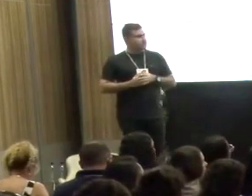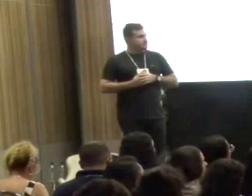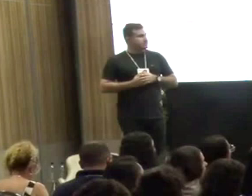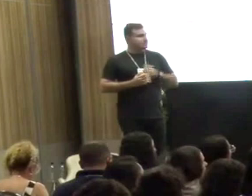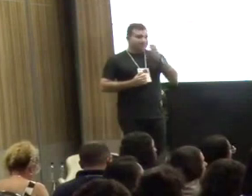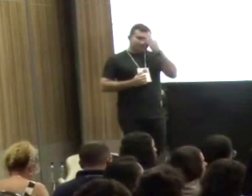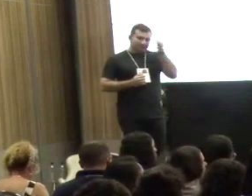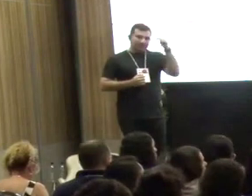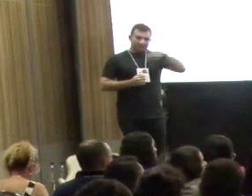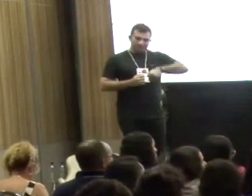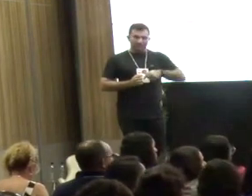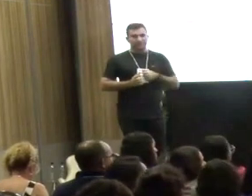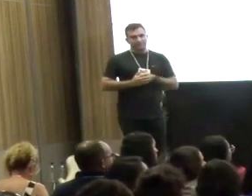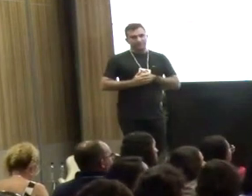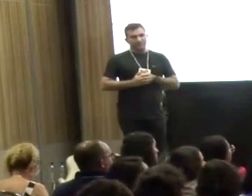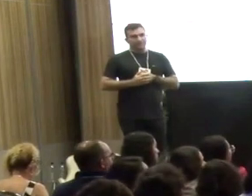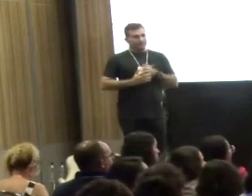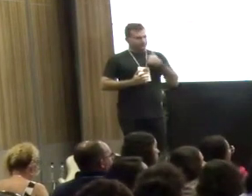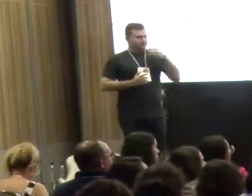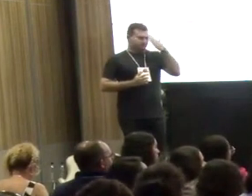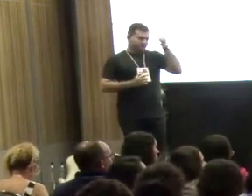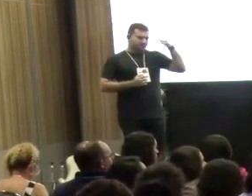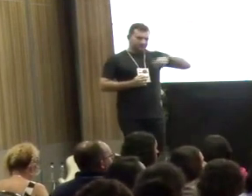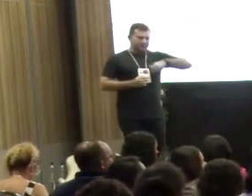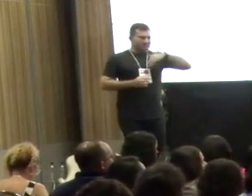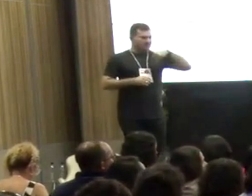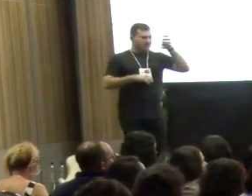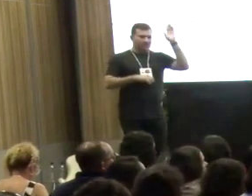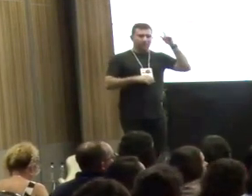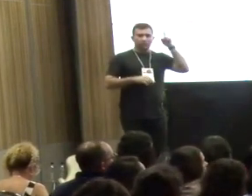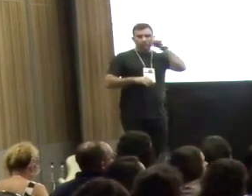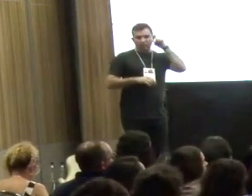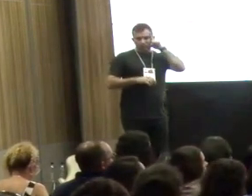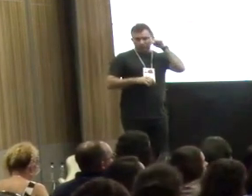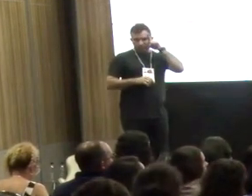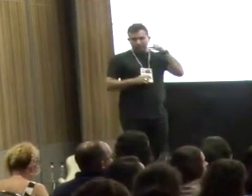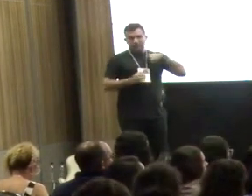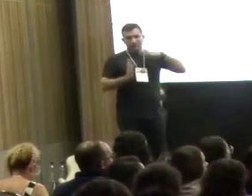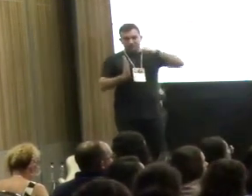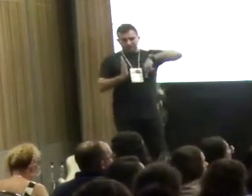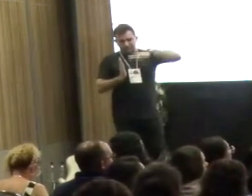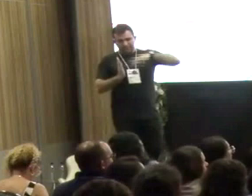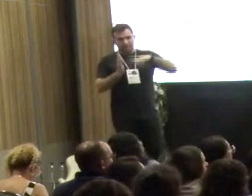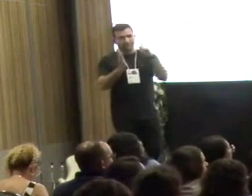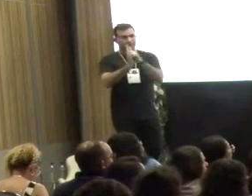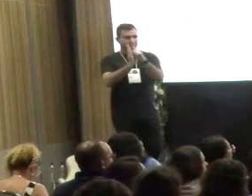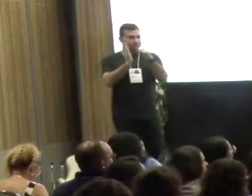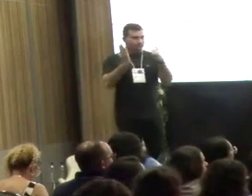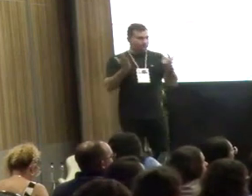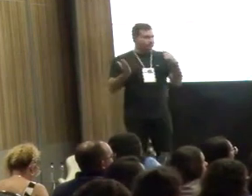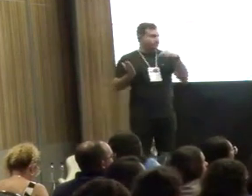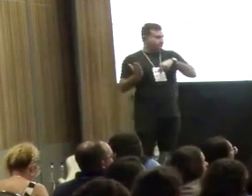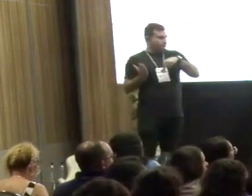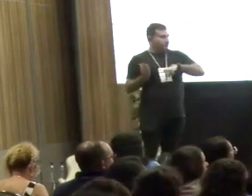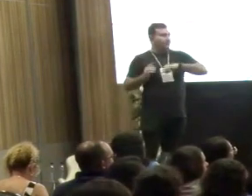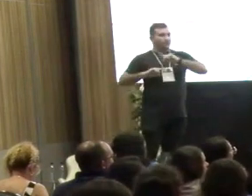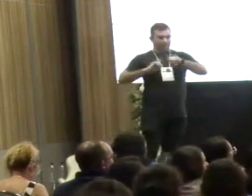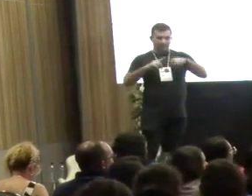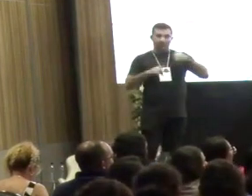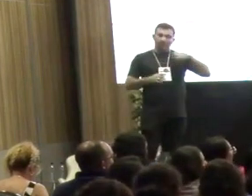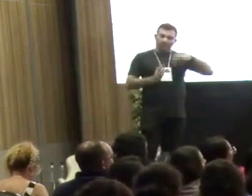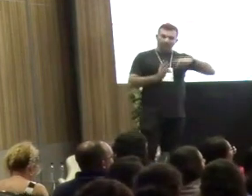coisas daqui do que eu. Eu leio todo dia de manhã os jornais daqui primeiro, depois eu leio os de